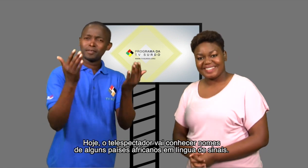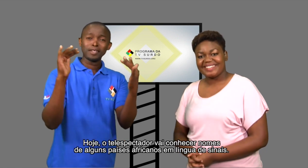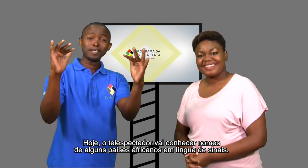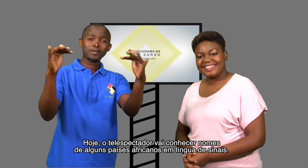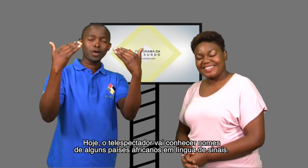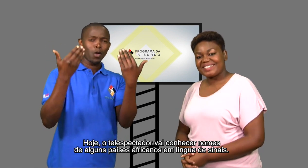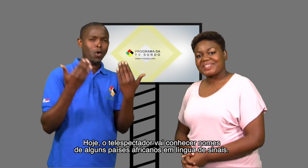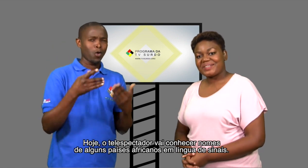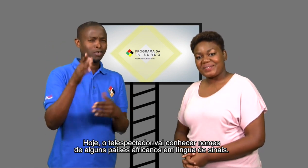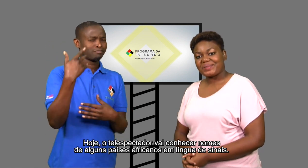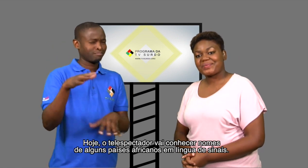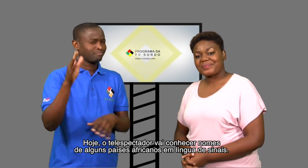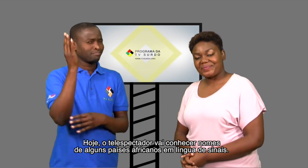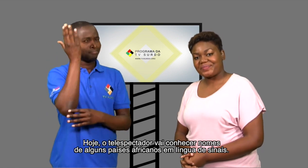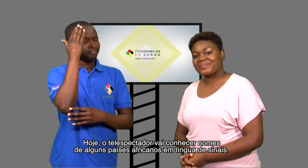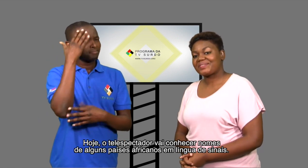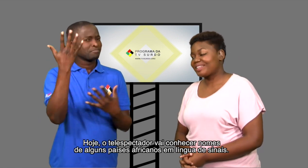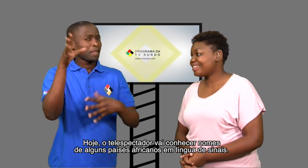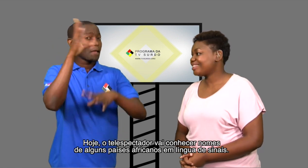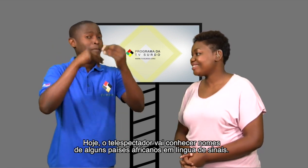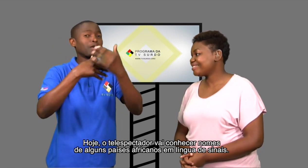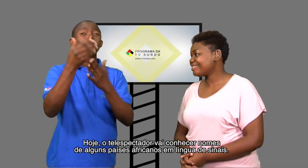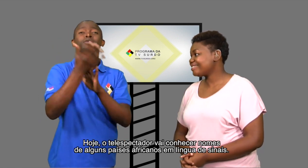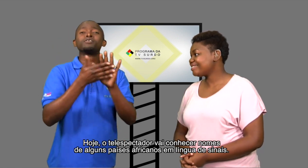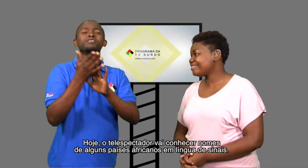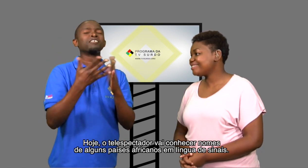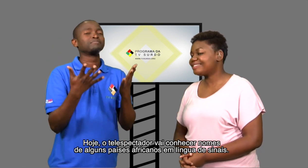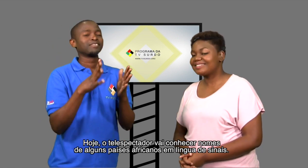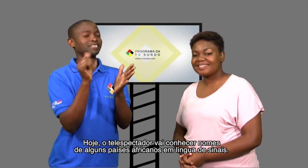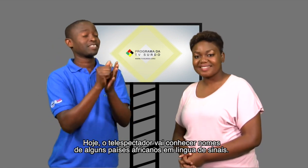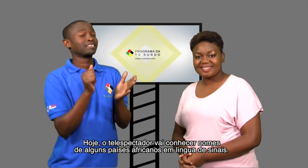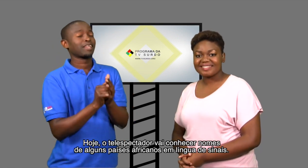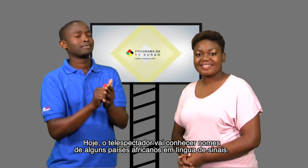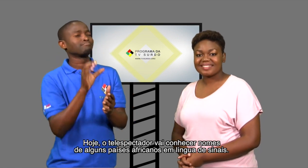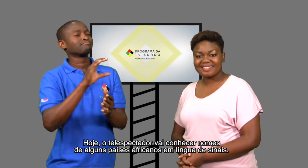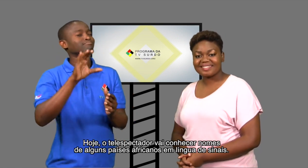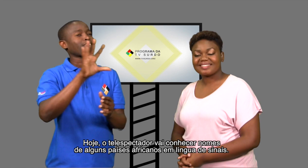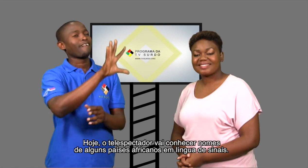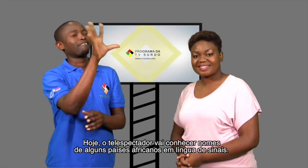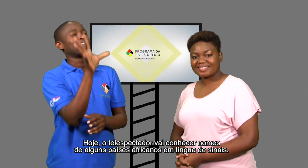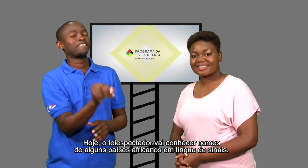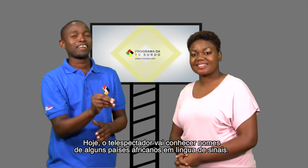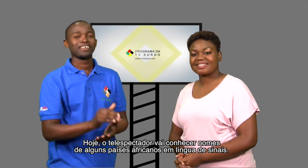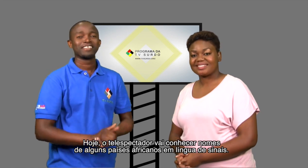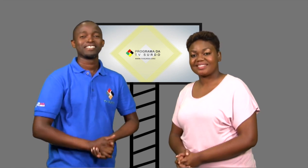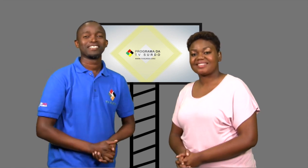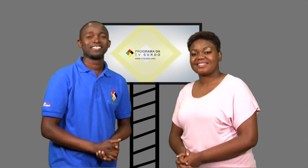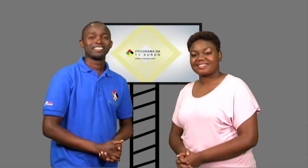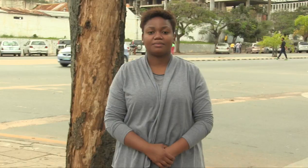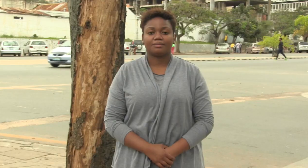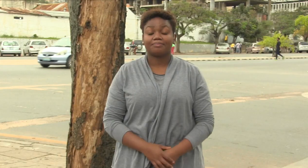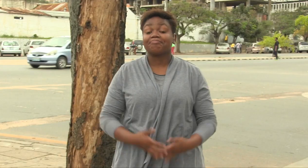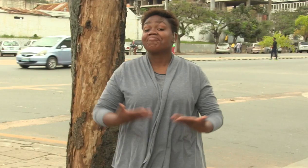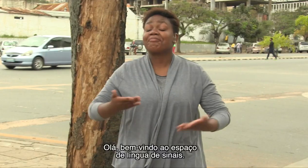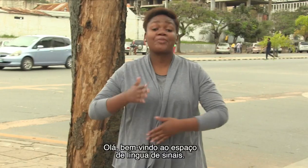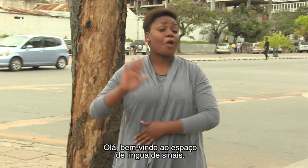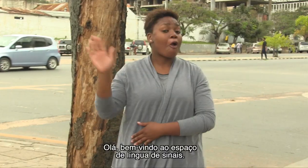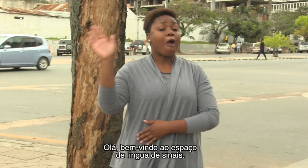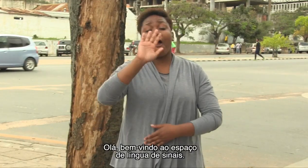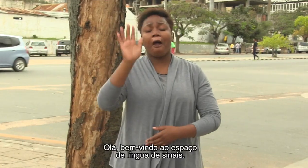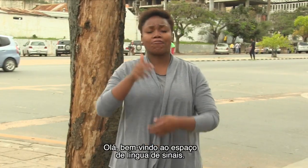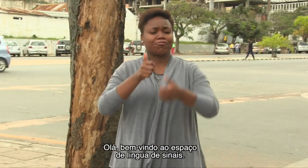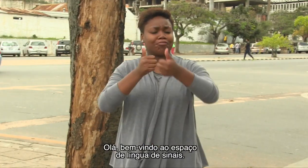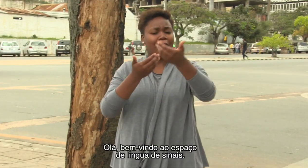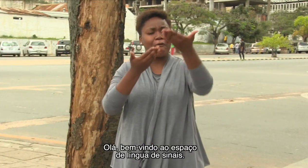Hoje, o telespectador vai conhecer nomes de alguns países africanos em Língua de Sinais.